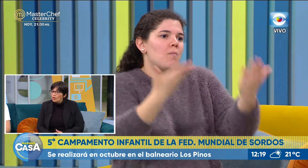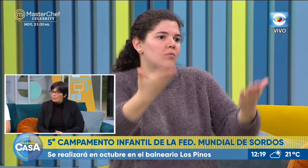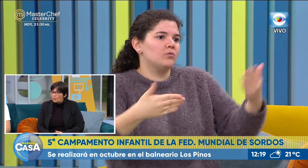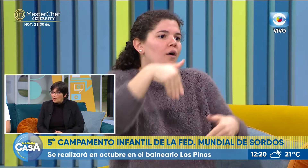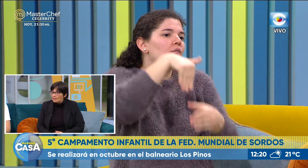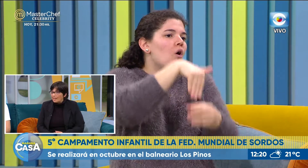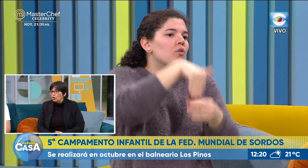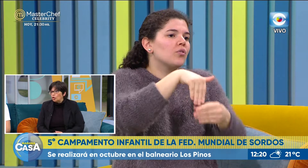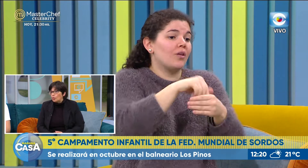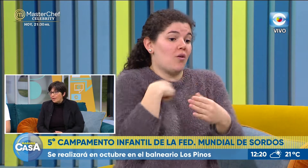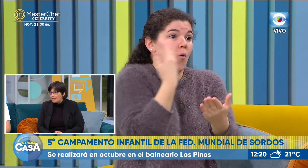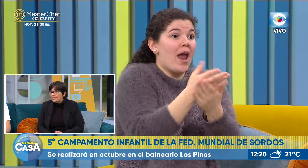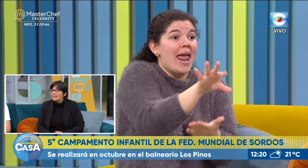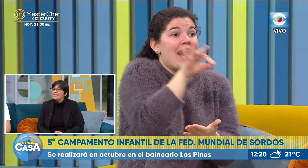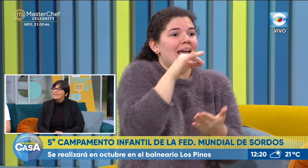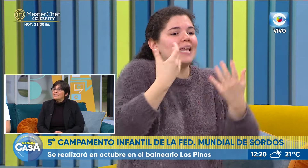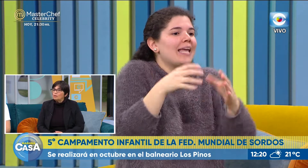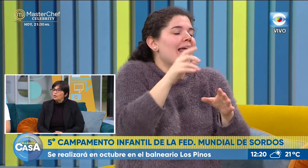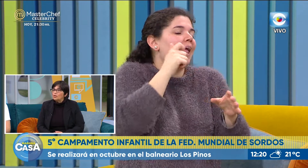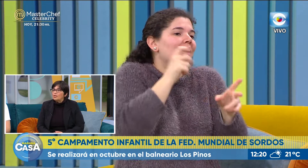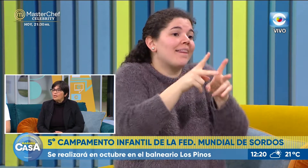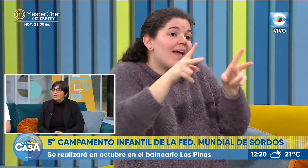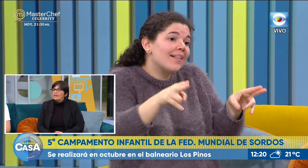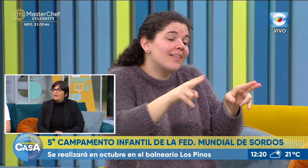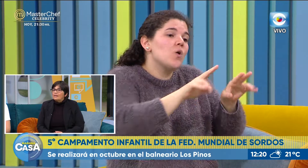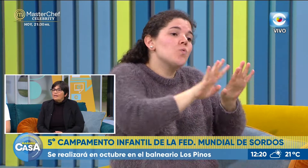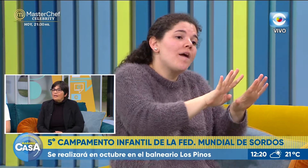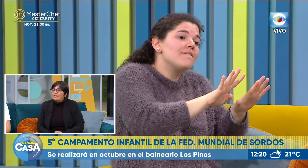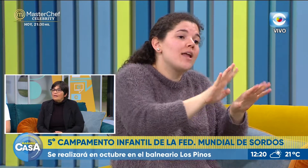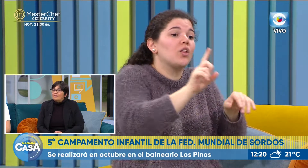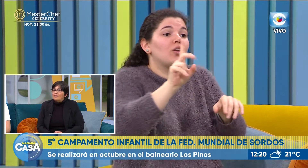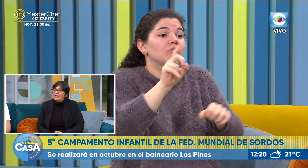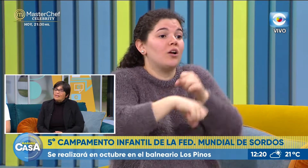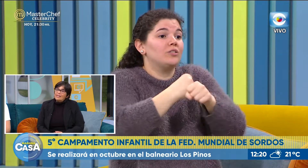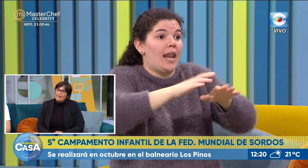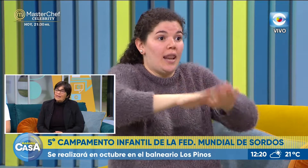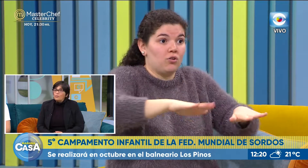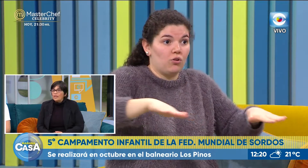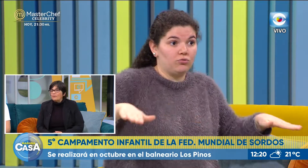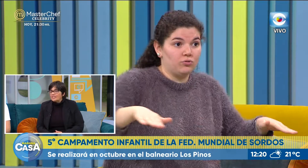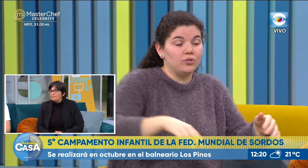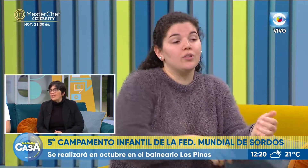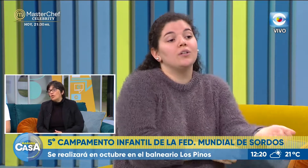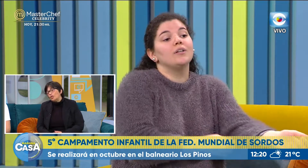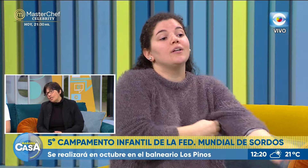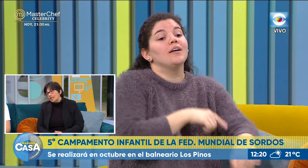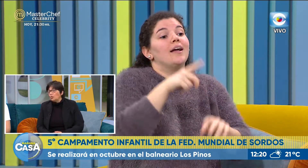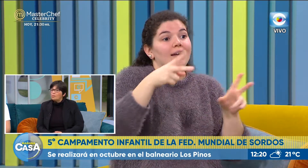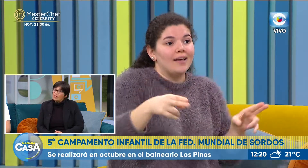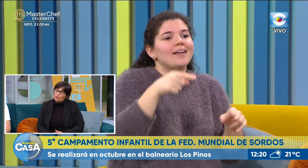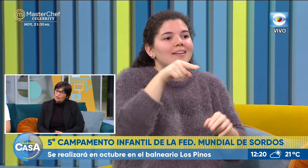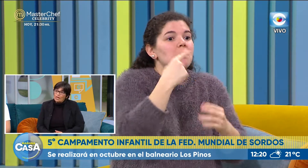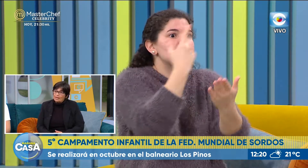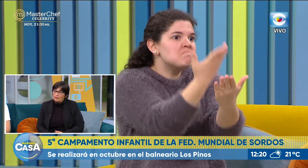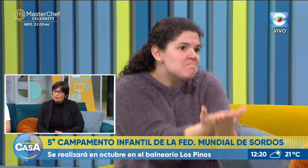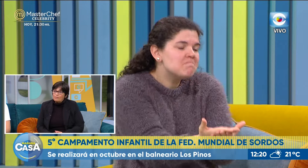presentó la propuesta con otros países y se votó que pudieran participar niños entre 9